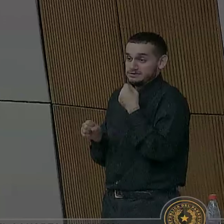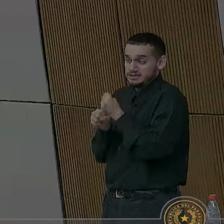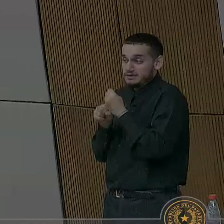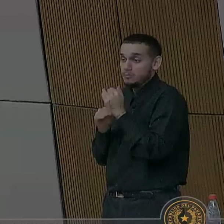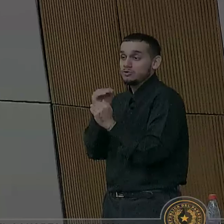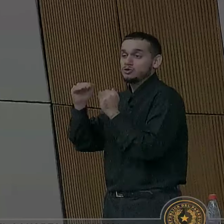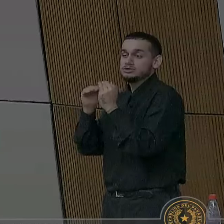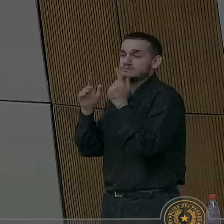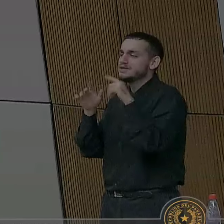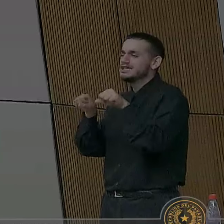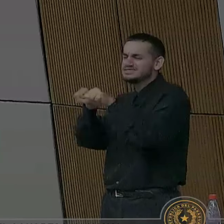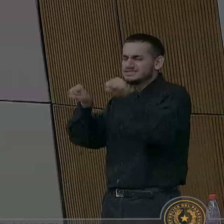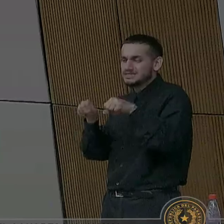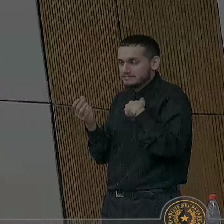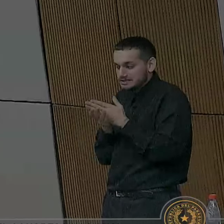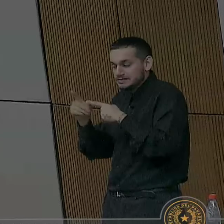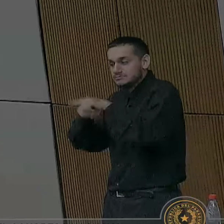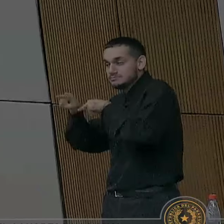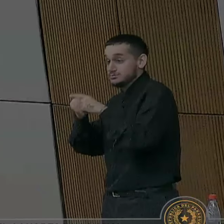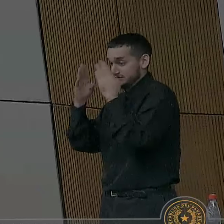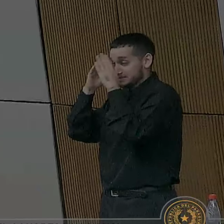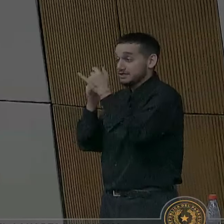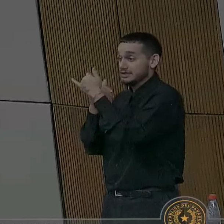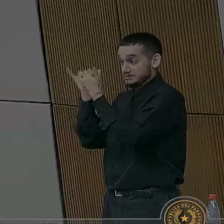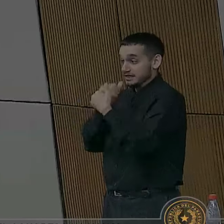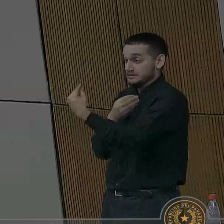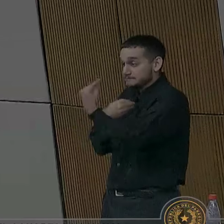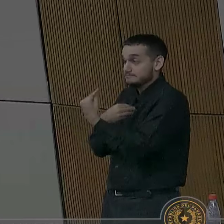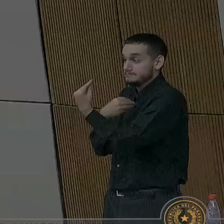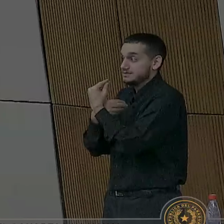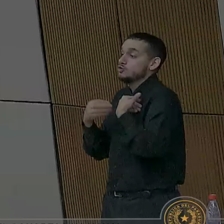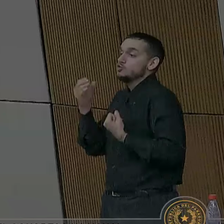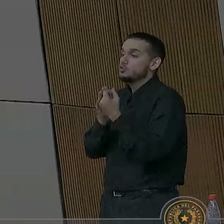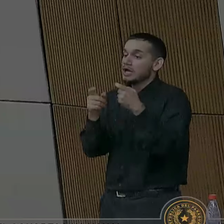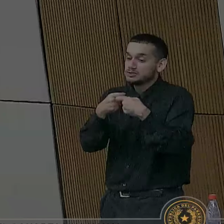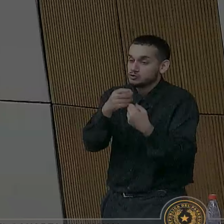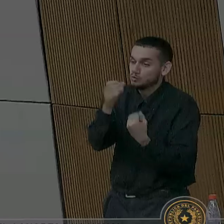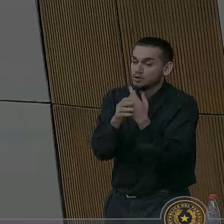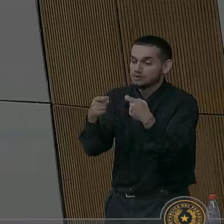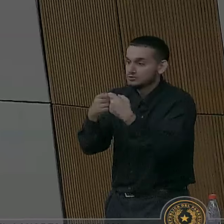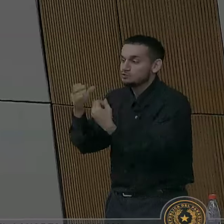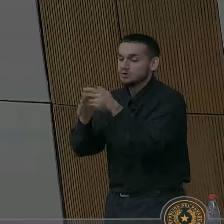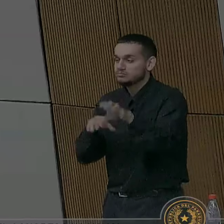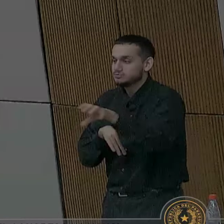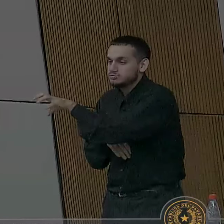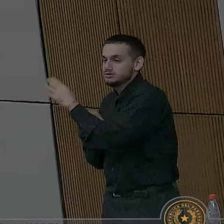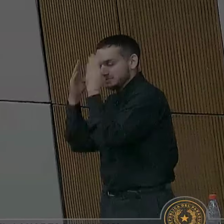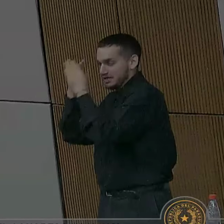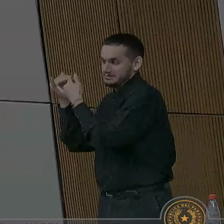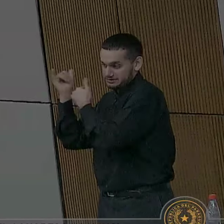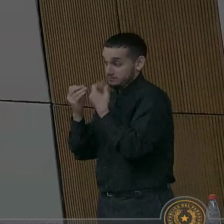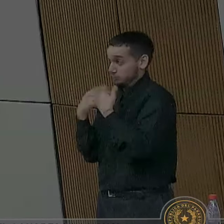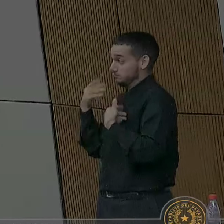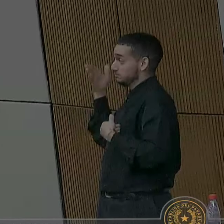proceso sistémico y agradecemos a ellos porque mediante ellos formamos varias asociaciones, ¿verdad? Y es por eso que justamente quise venir